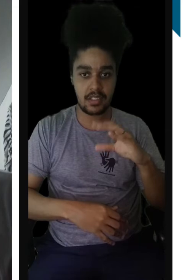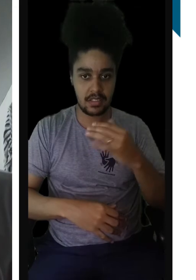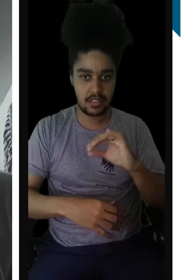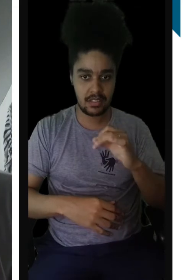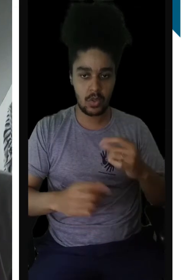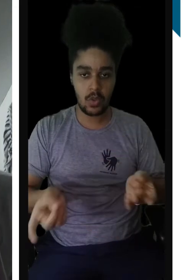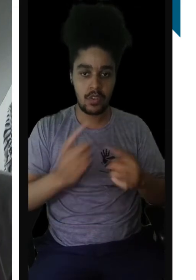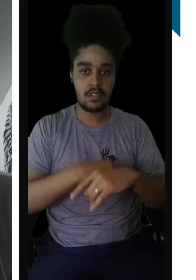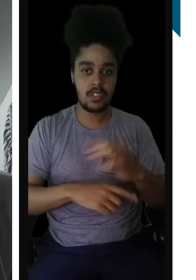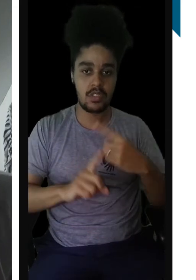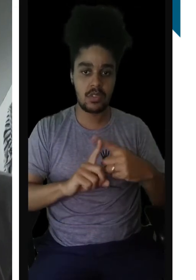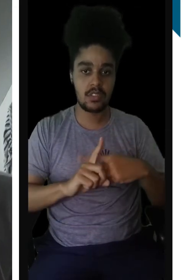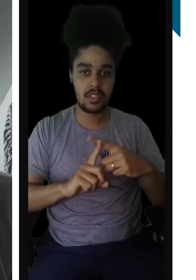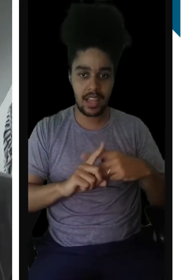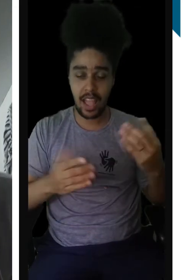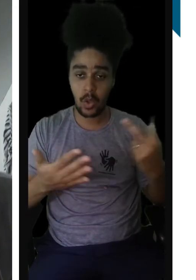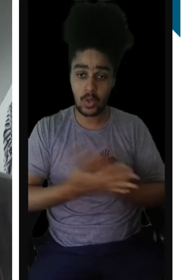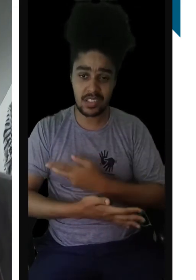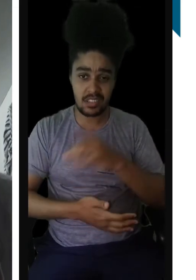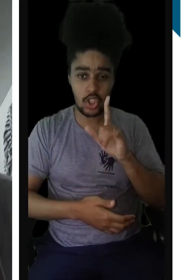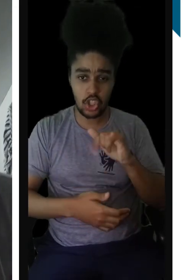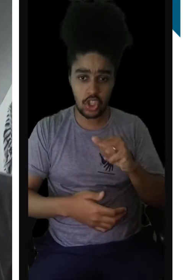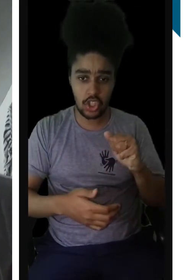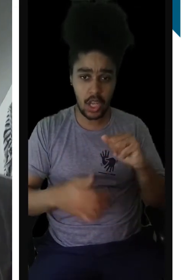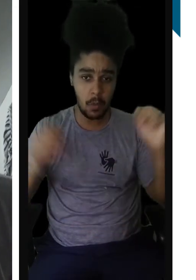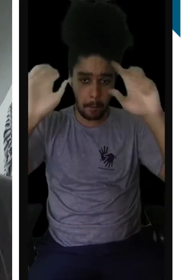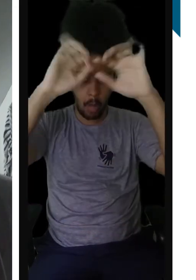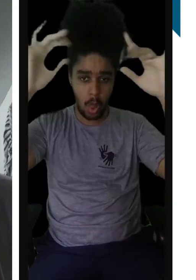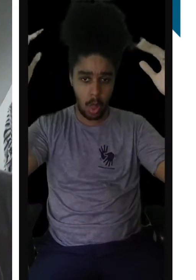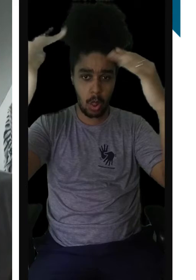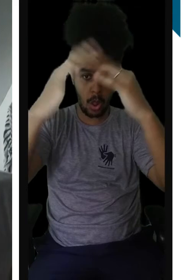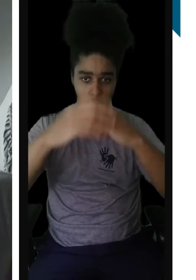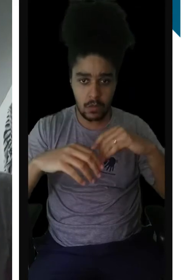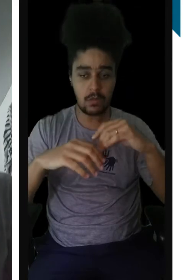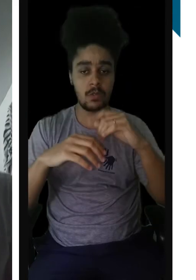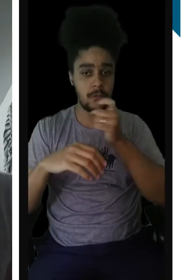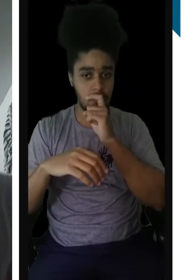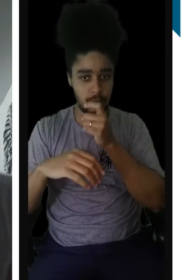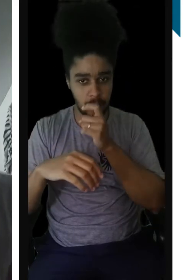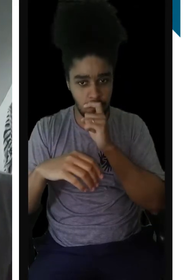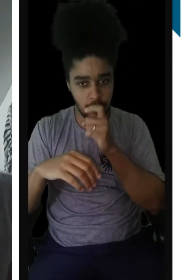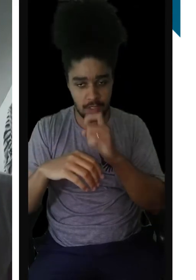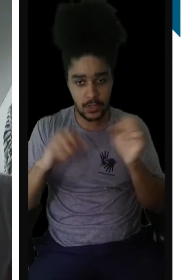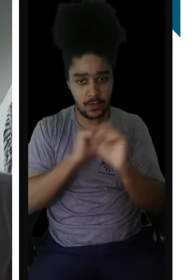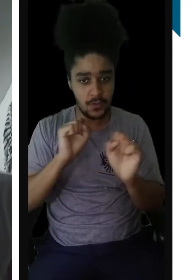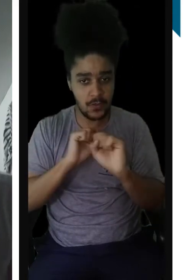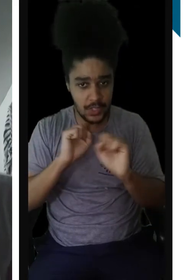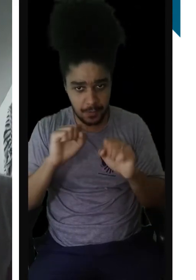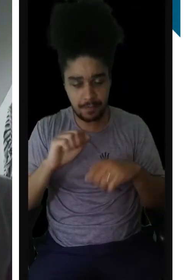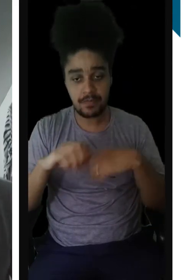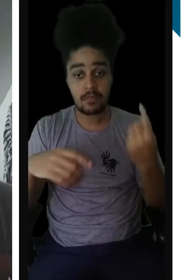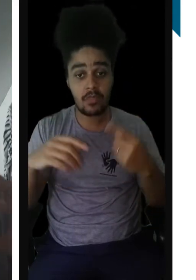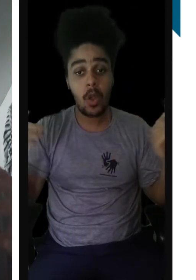a inversão térmica que vai acontecer em dias nublados, dias frios, dias de inverno. E o que